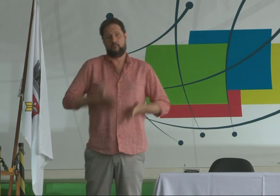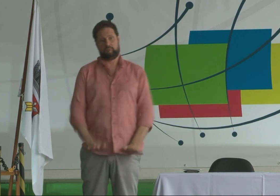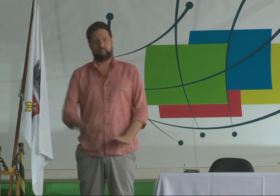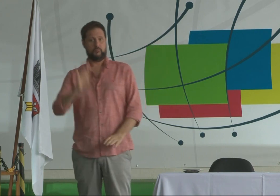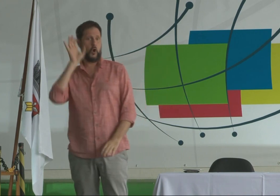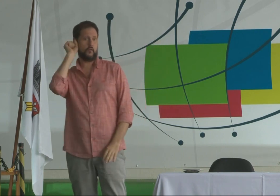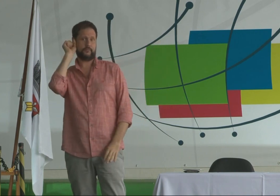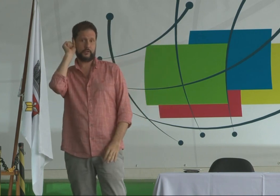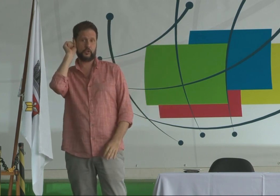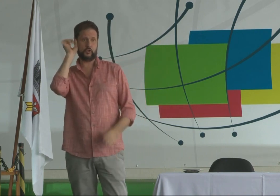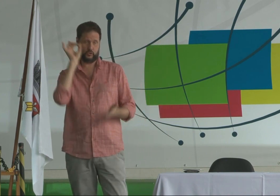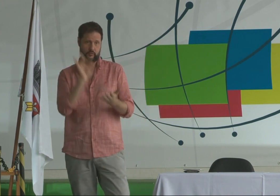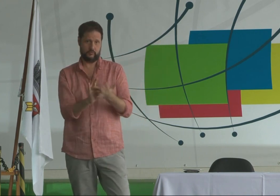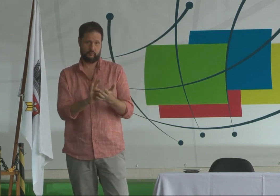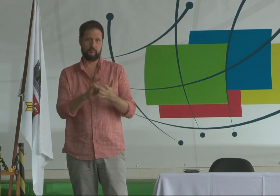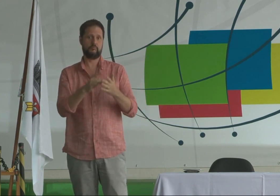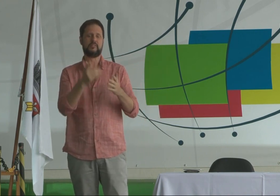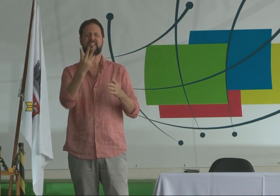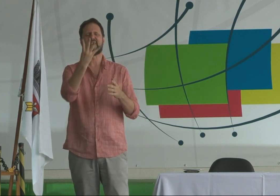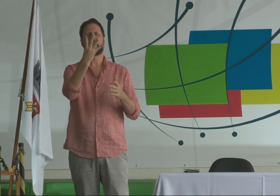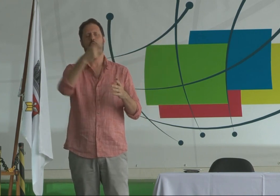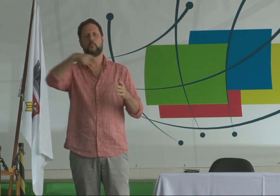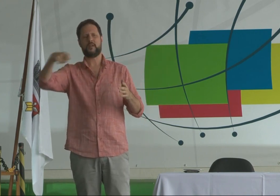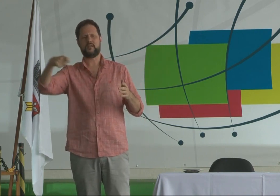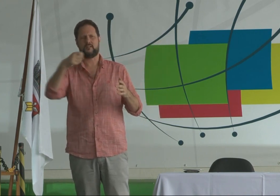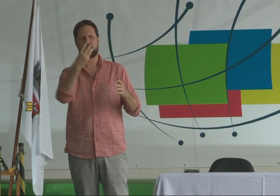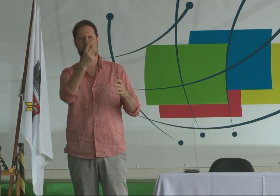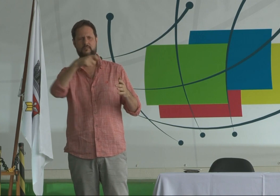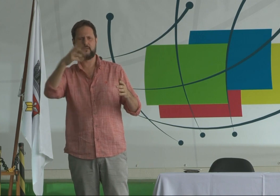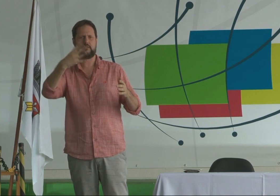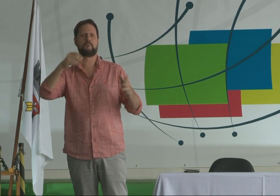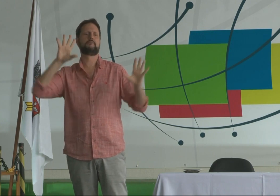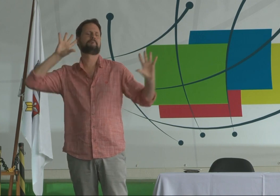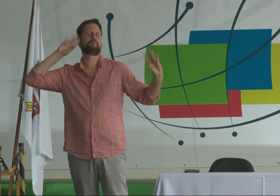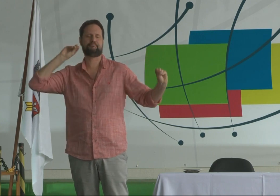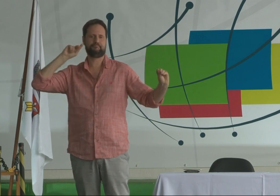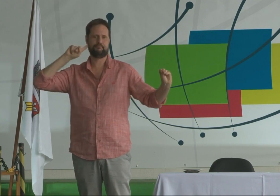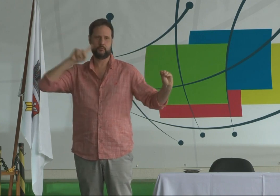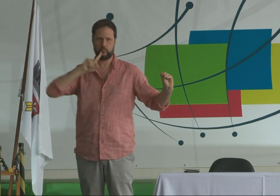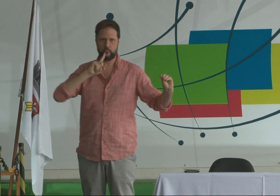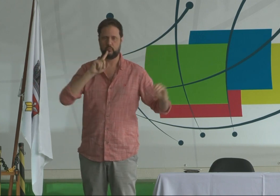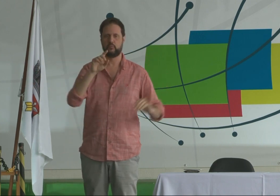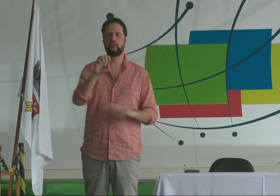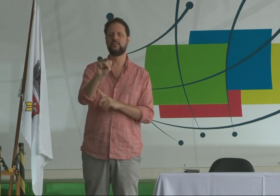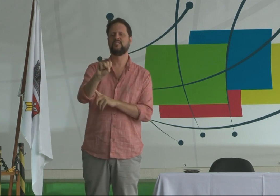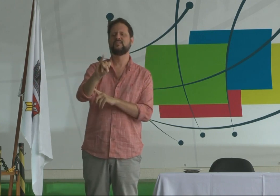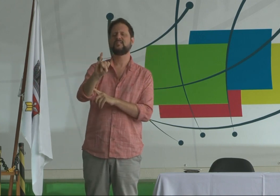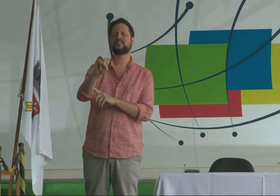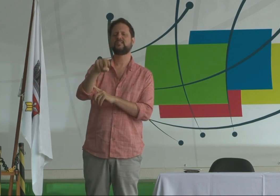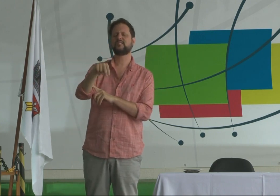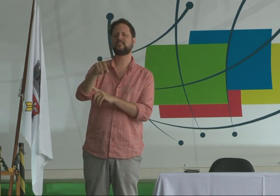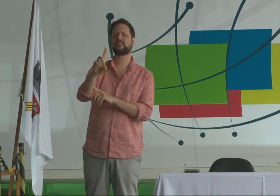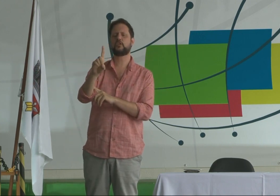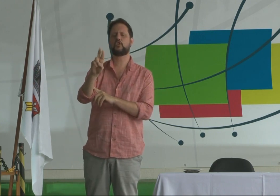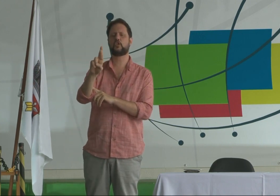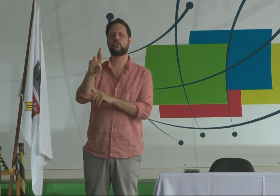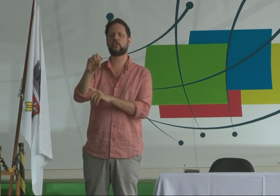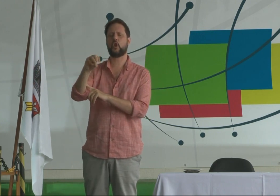explicação e tudo mais, mas é fato que eu nasci em 20, mais ou menos de volta dos 4 meses, eu perdi a minha audição,